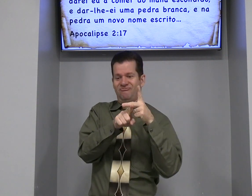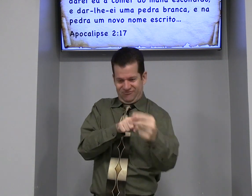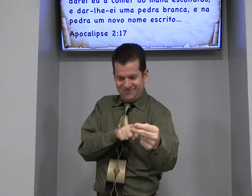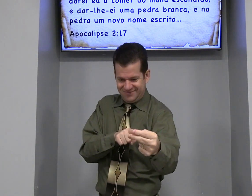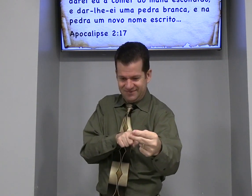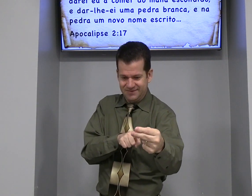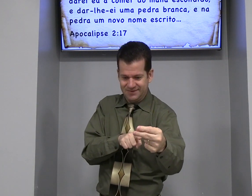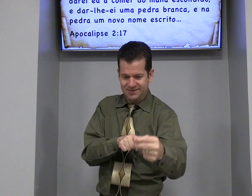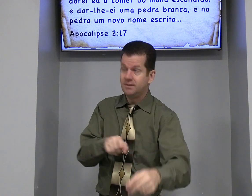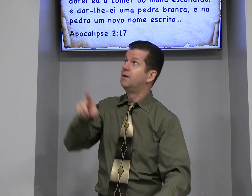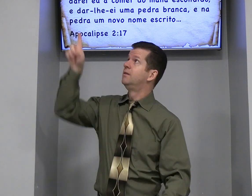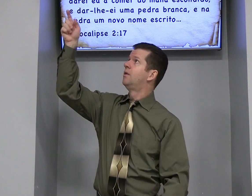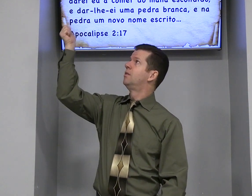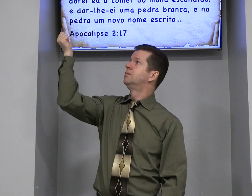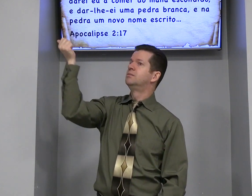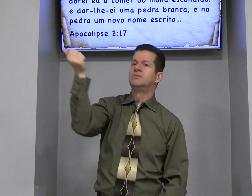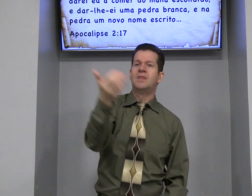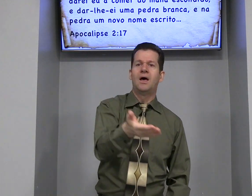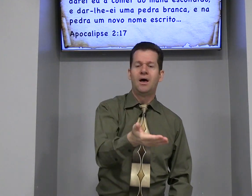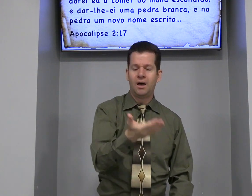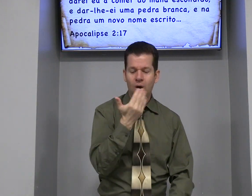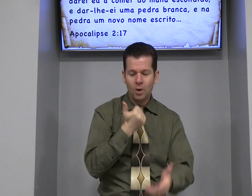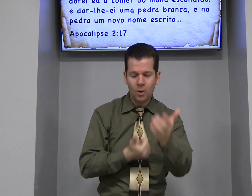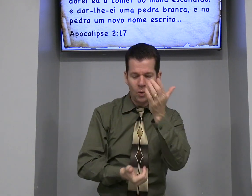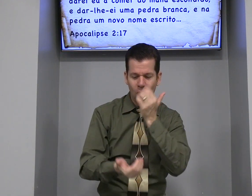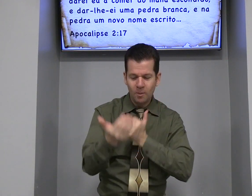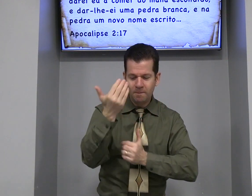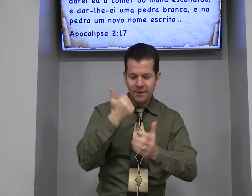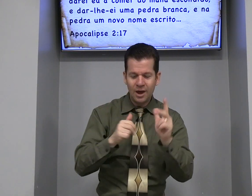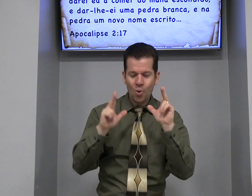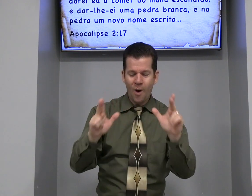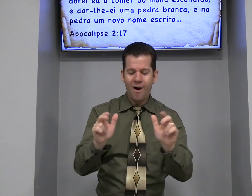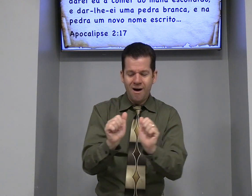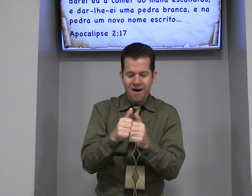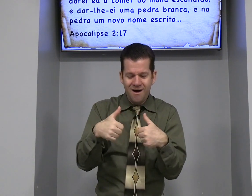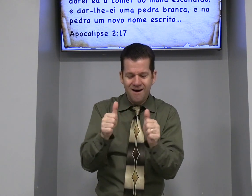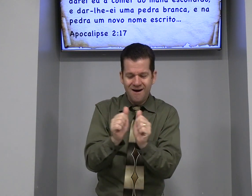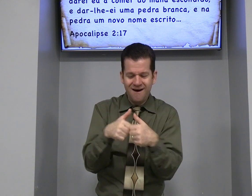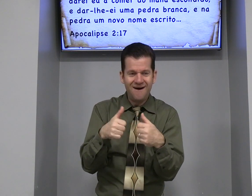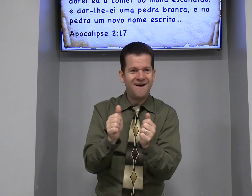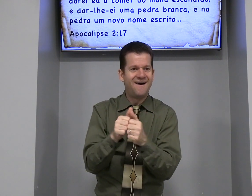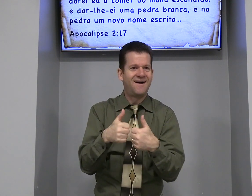do maná escondido e dar-lhe-ei uma pedra branca.